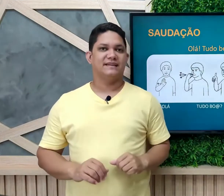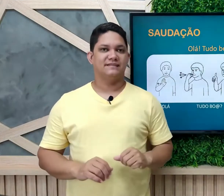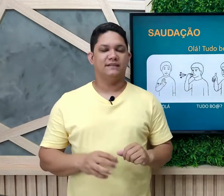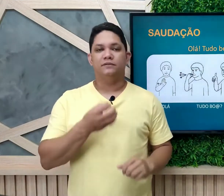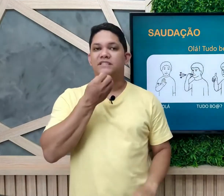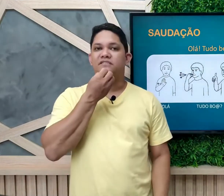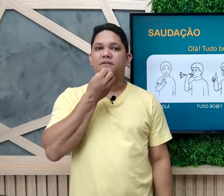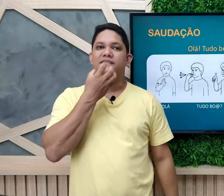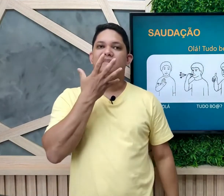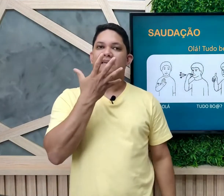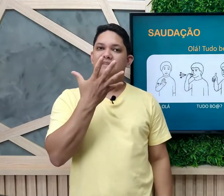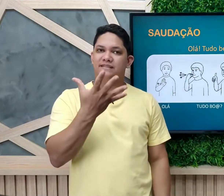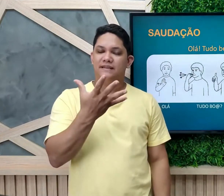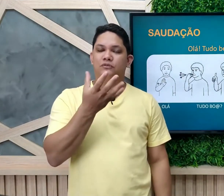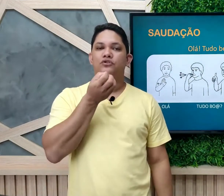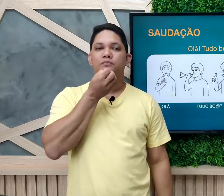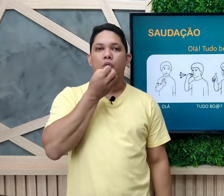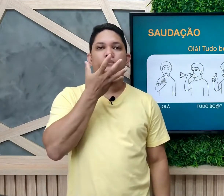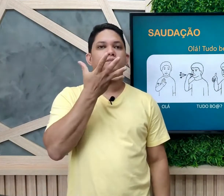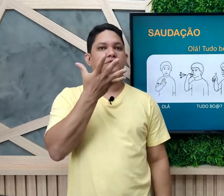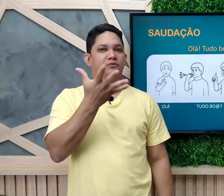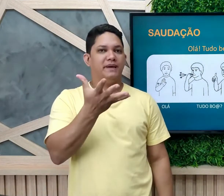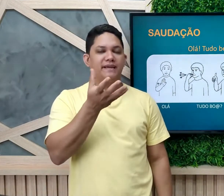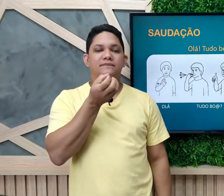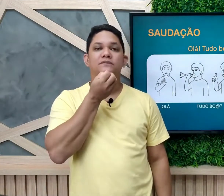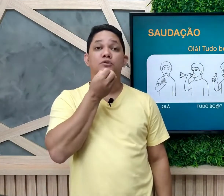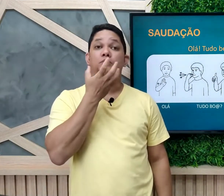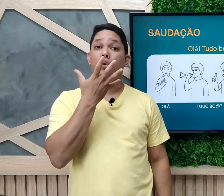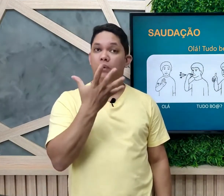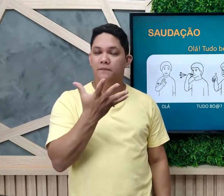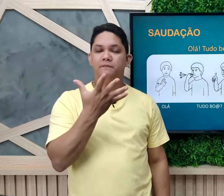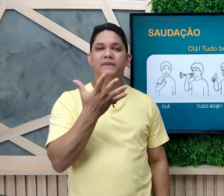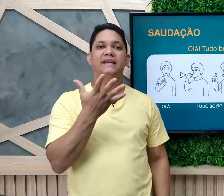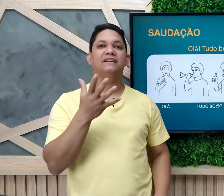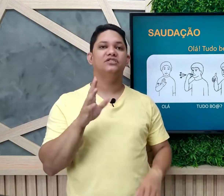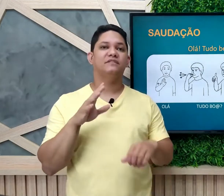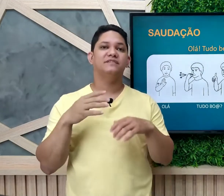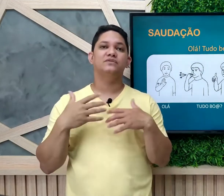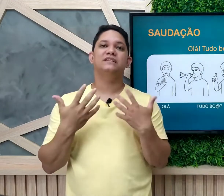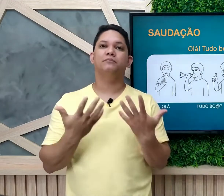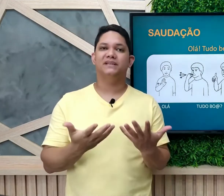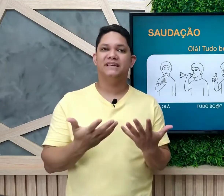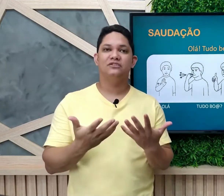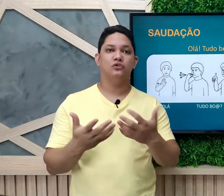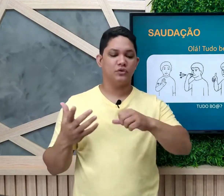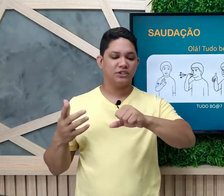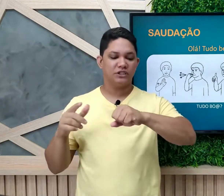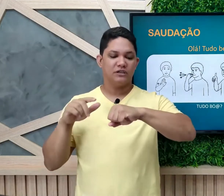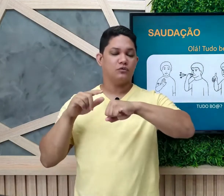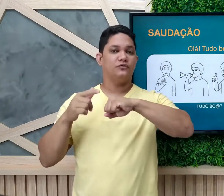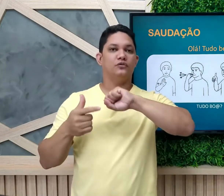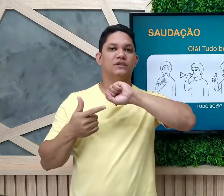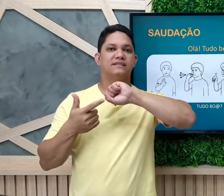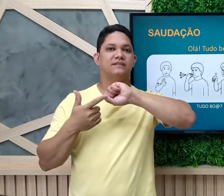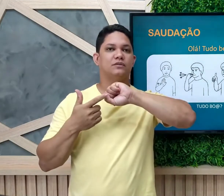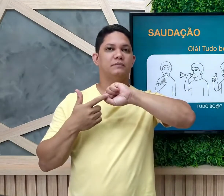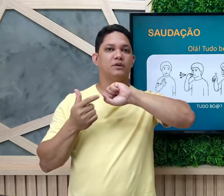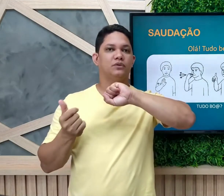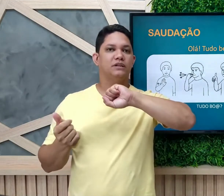sinais em Libras. A gente vai precisar daquele sinal de bom, de bem, de boa. E aí a gente vai fazer o sinal para a ideia de noite. Configura-se então a mão